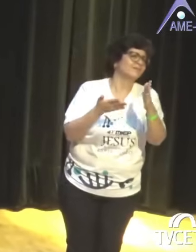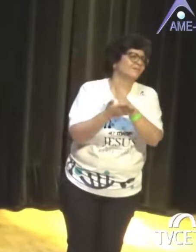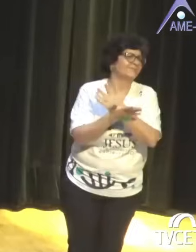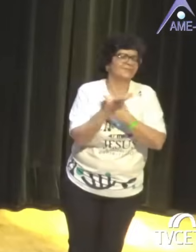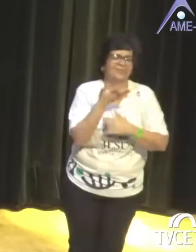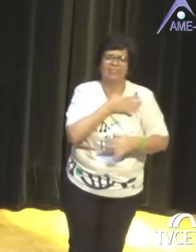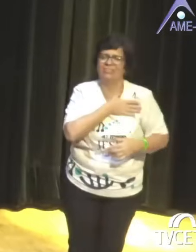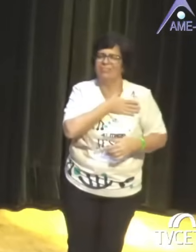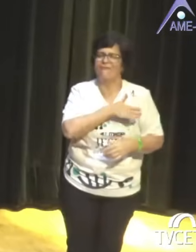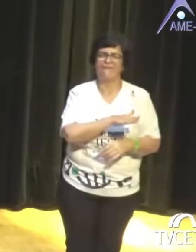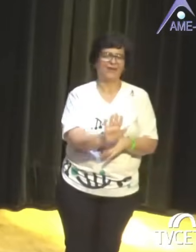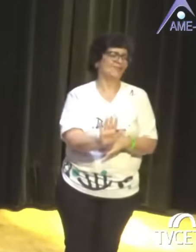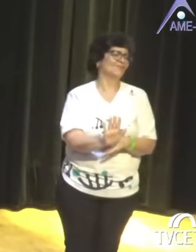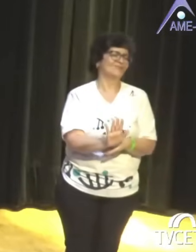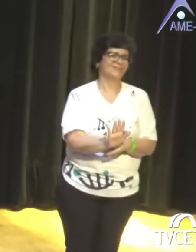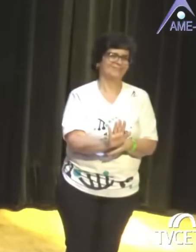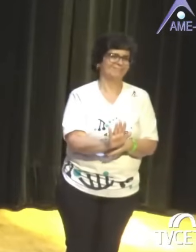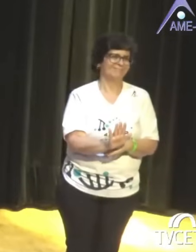vai